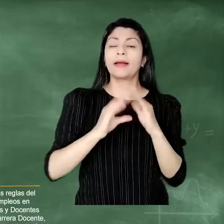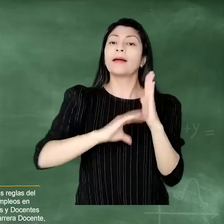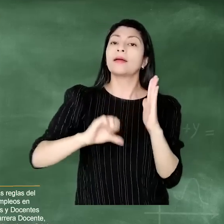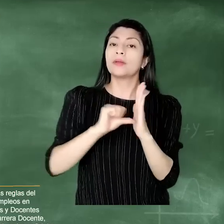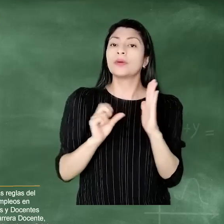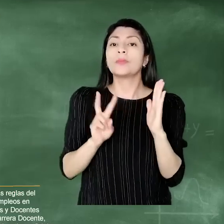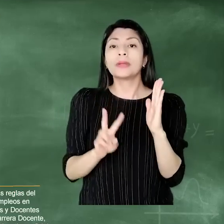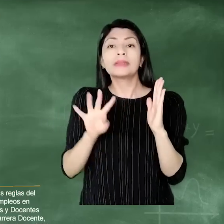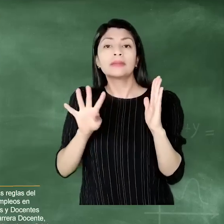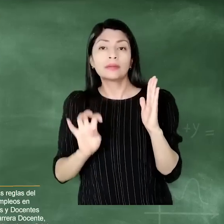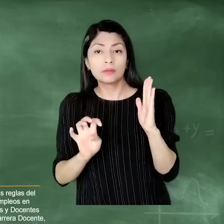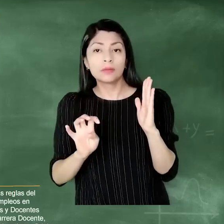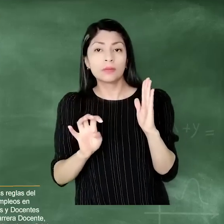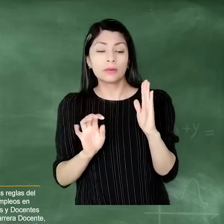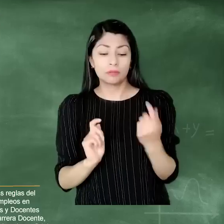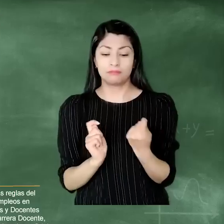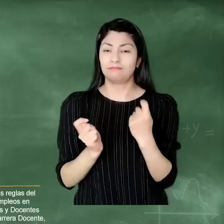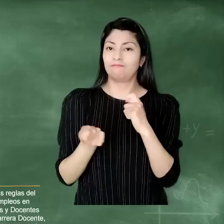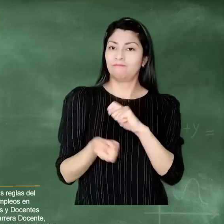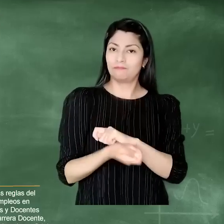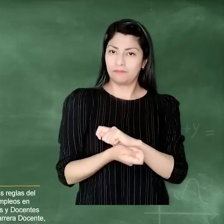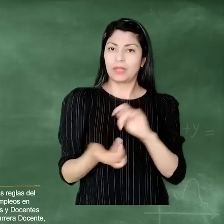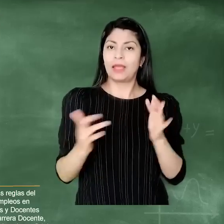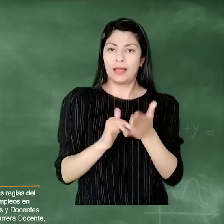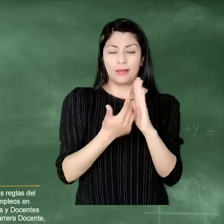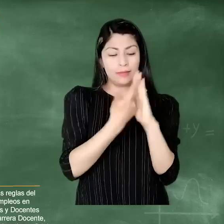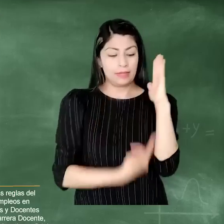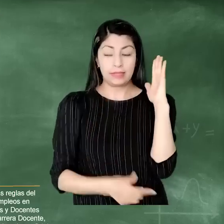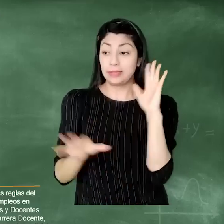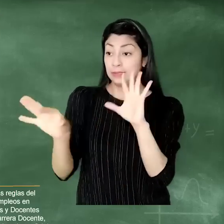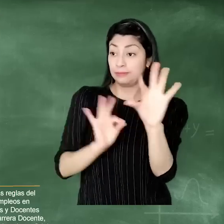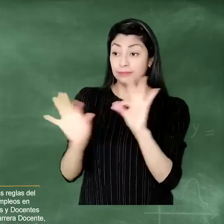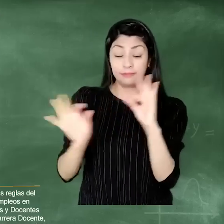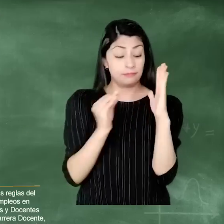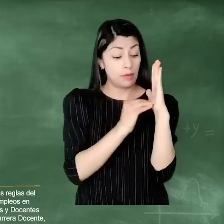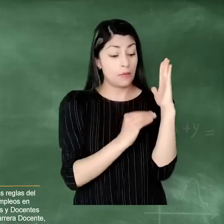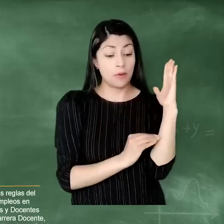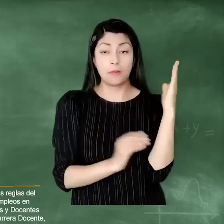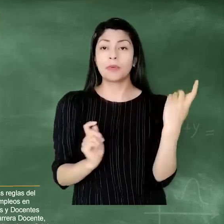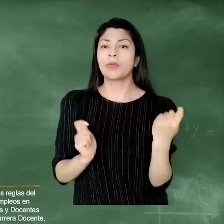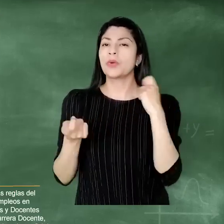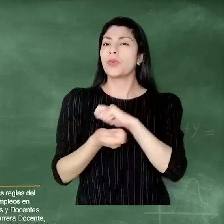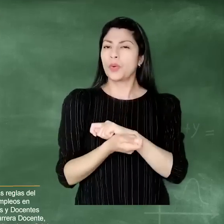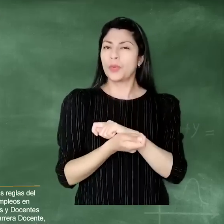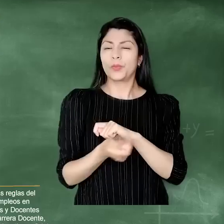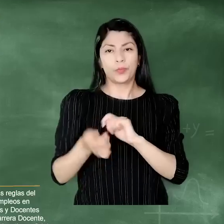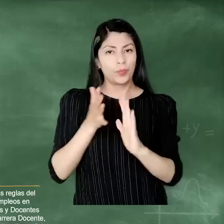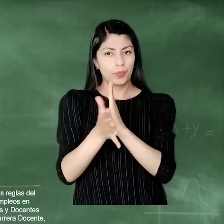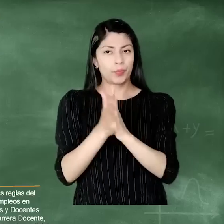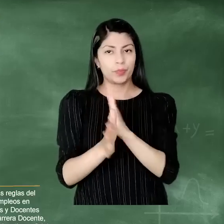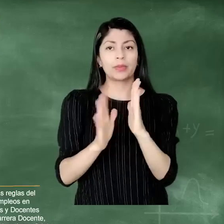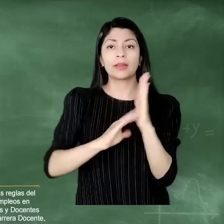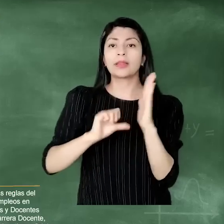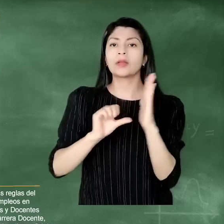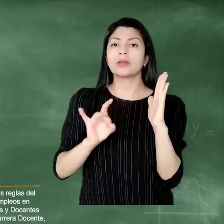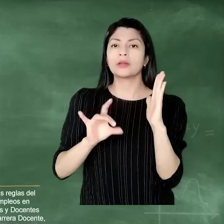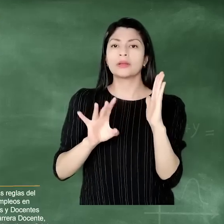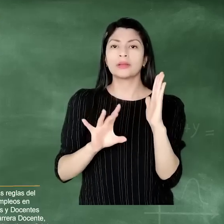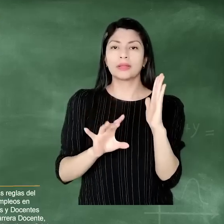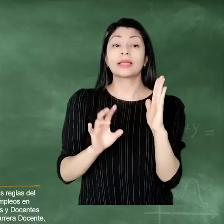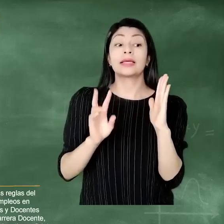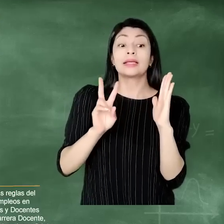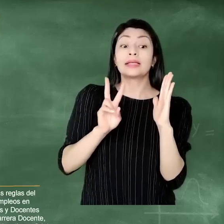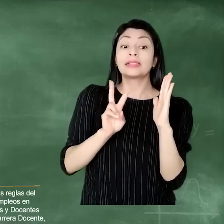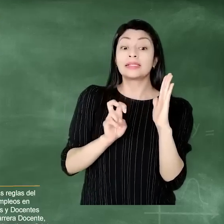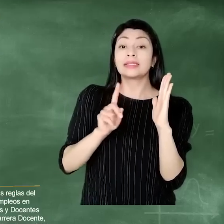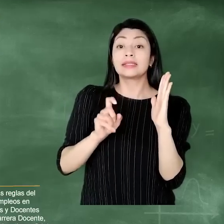lugar. Artículo 29. Modificaciones de listas de elegibles. en virtud del artículo 15